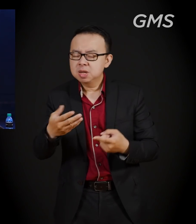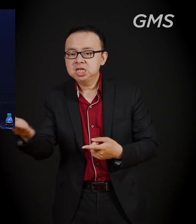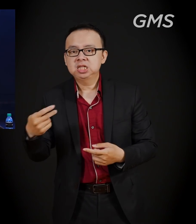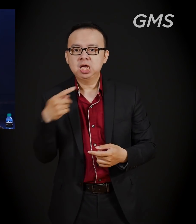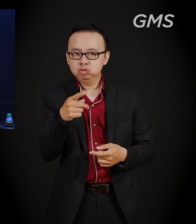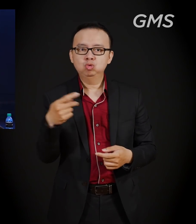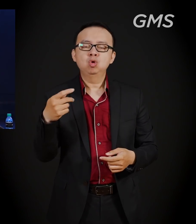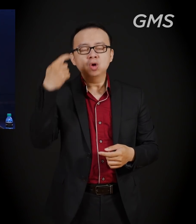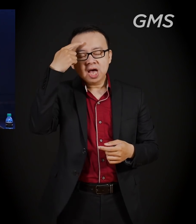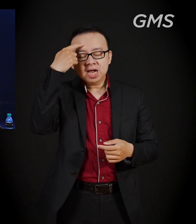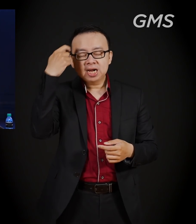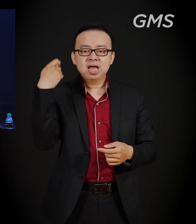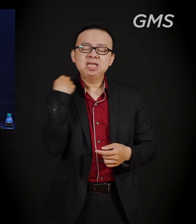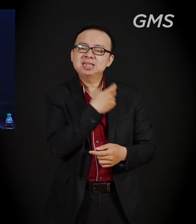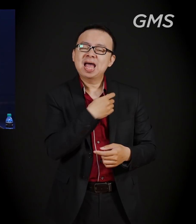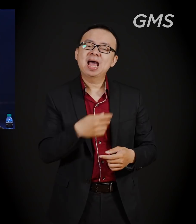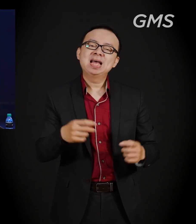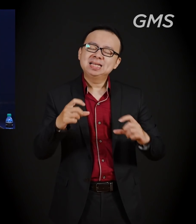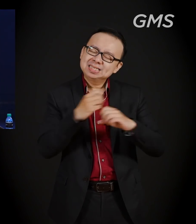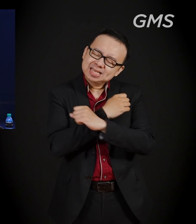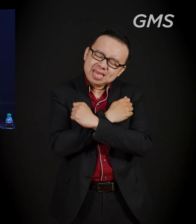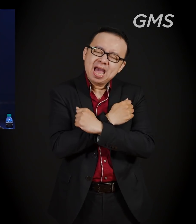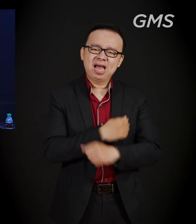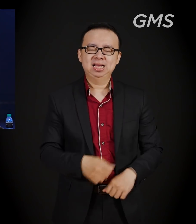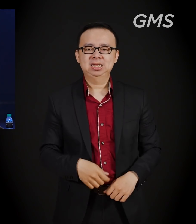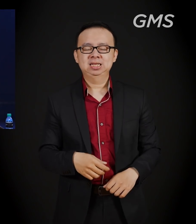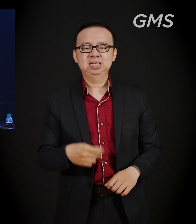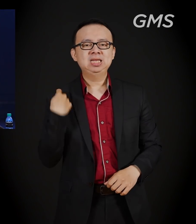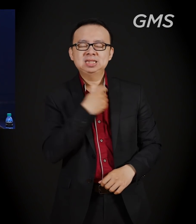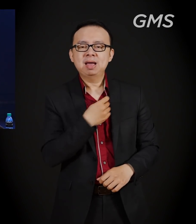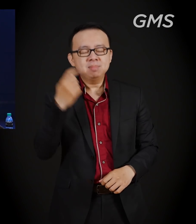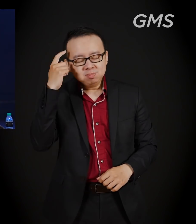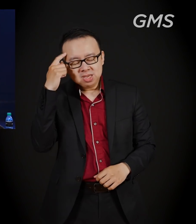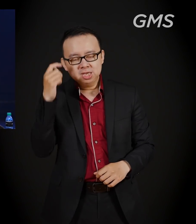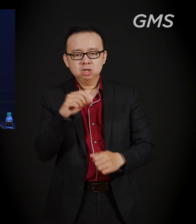itu merasakan apa yang kita rasakan.